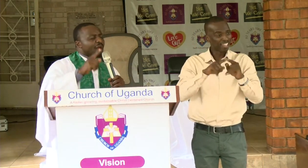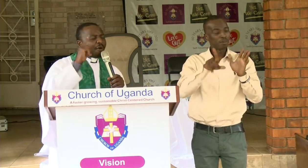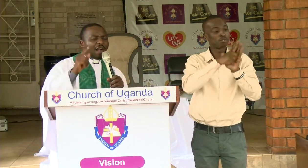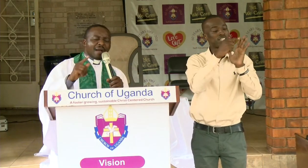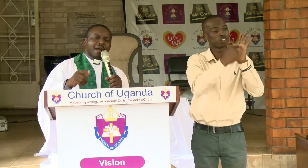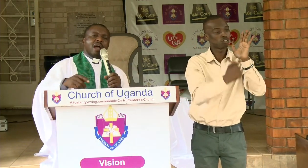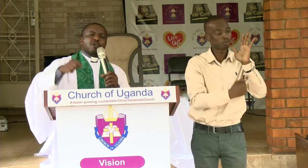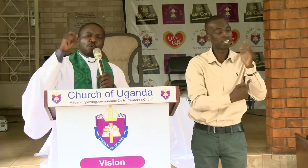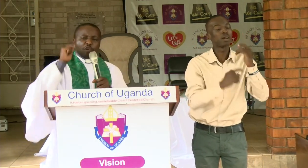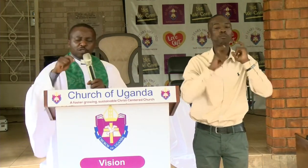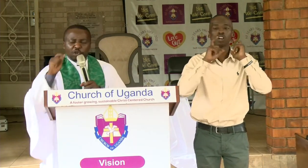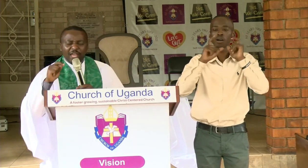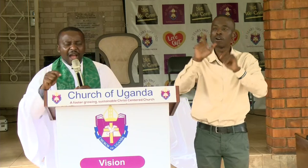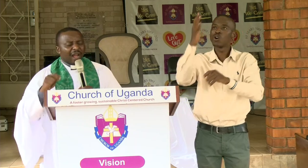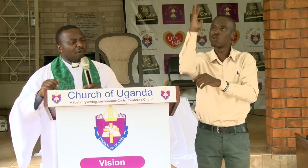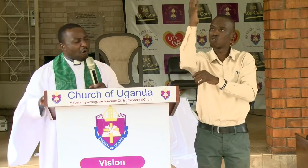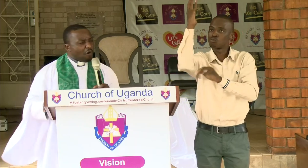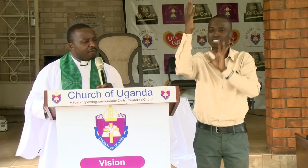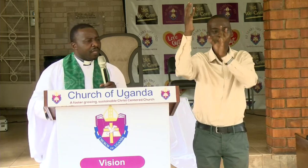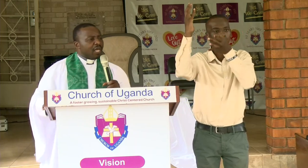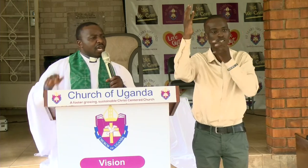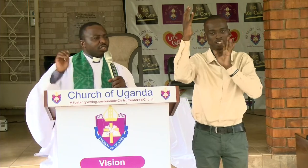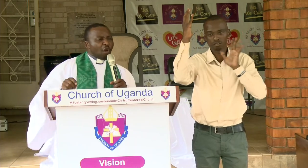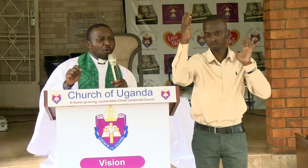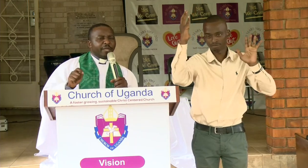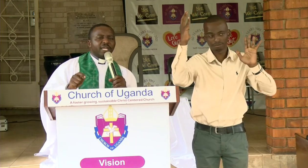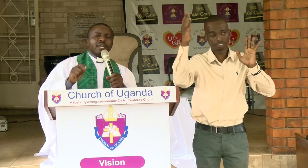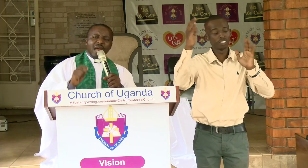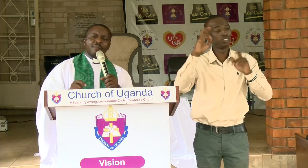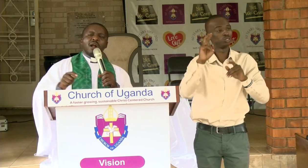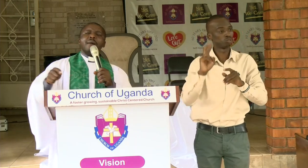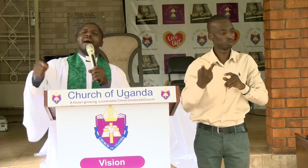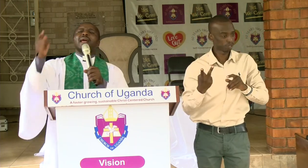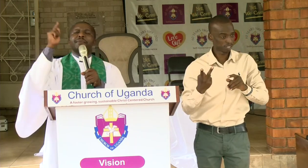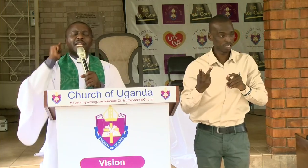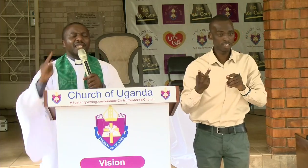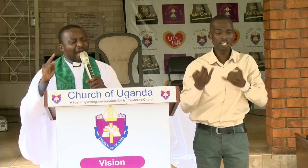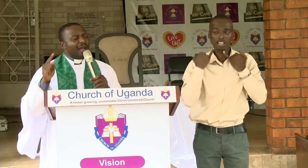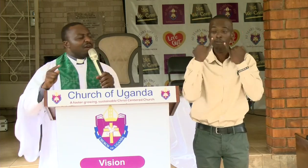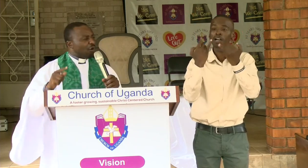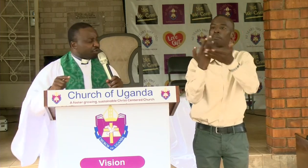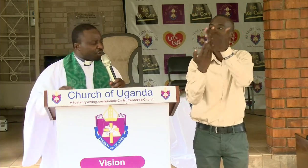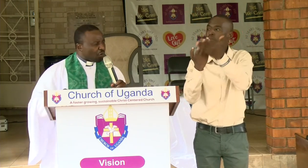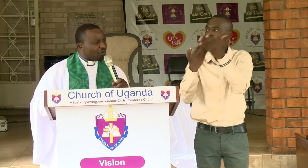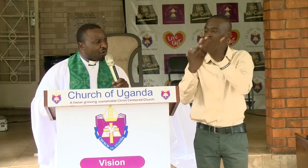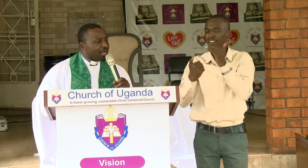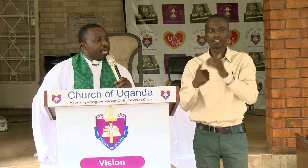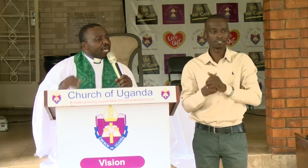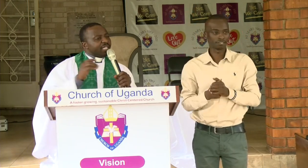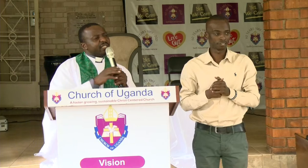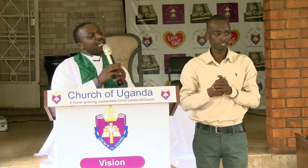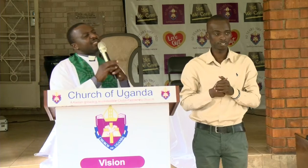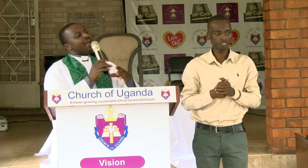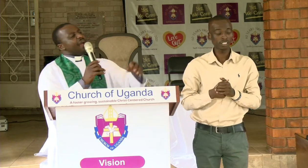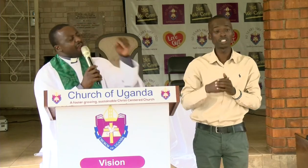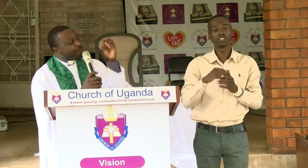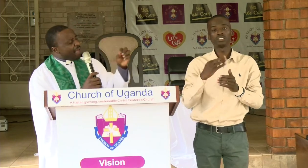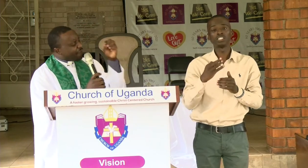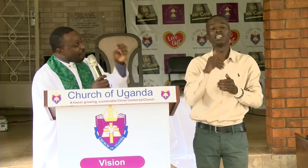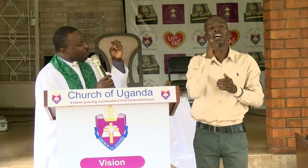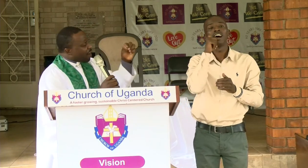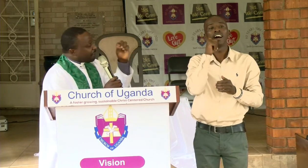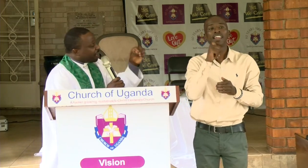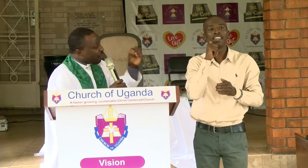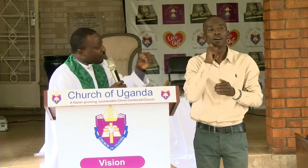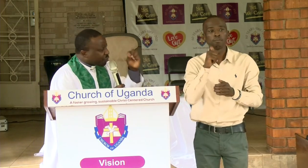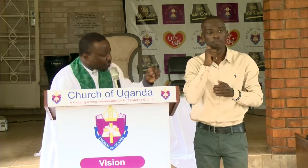biragiro yamugamba guno tolyangako. Ekyokubiri n'amugamba labirira olusuku luno. Ekitegeeza Adamu